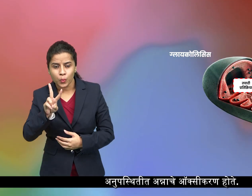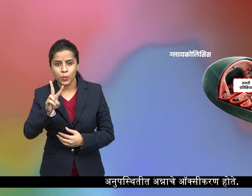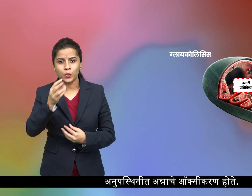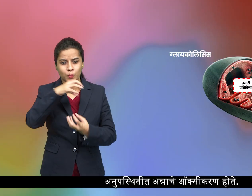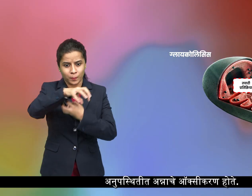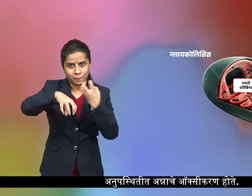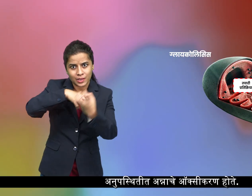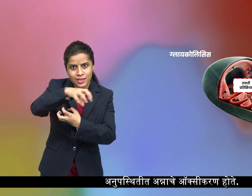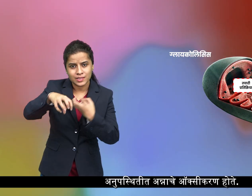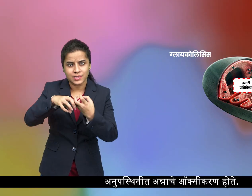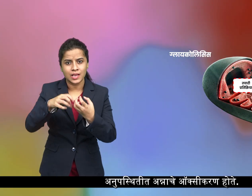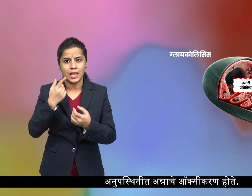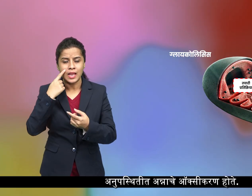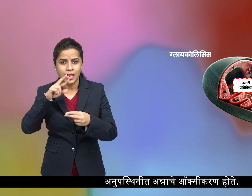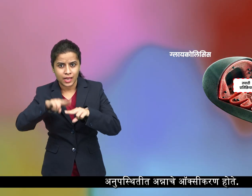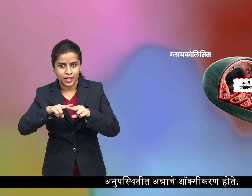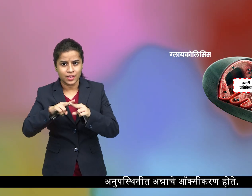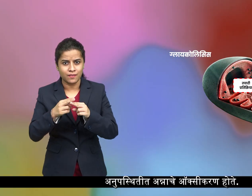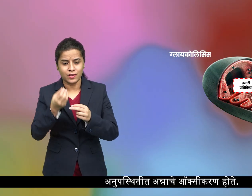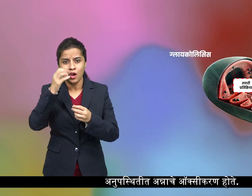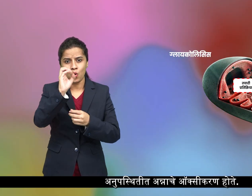अनुपस्थितीत अन्नाचे ऑक्सीकरण होते.